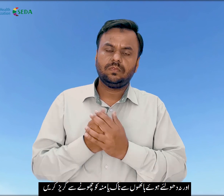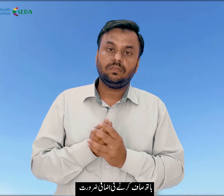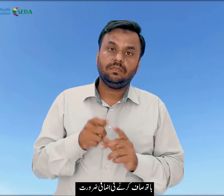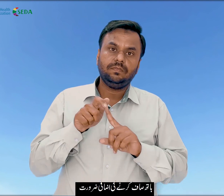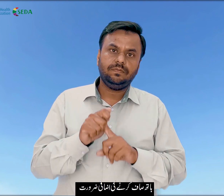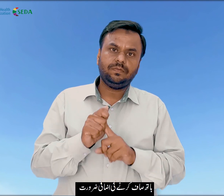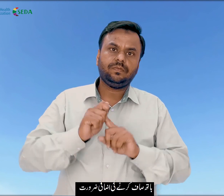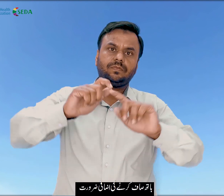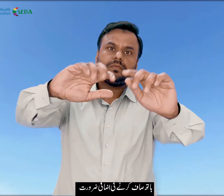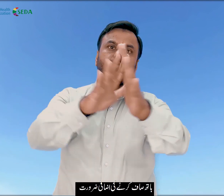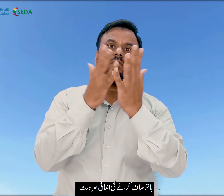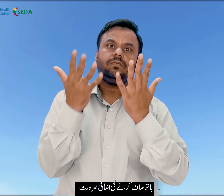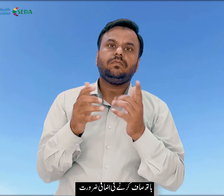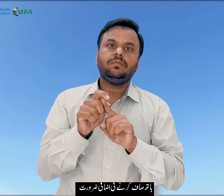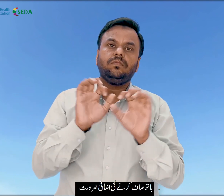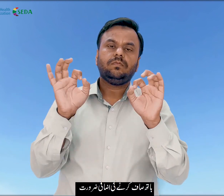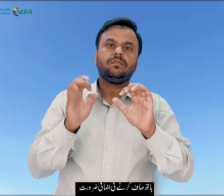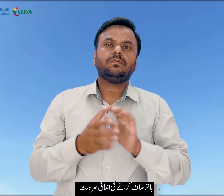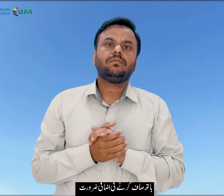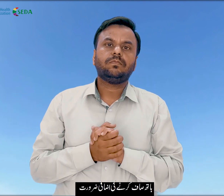ہاتھ صاف کرنے کی اضافی ضرورت۔